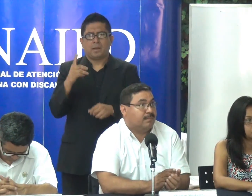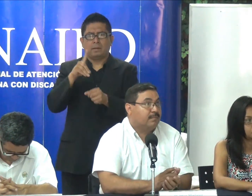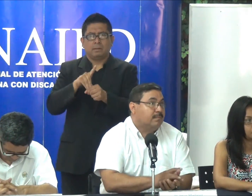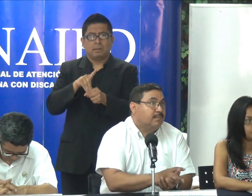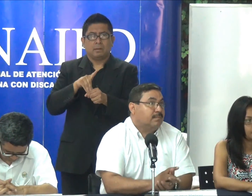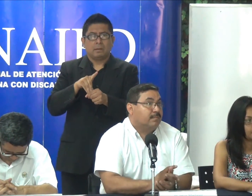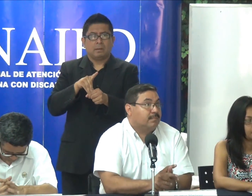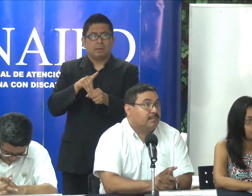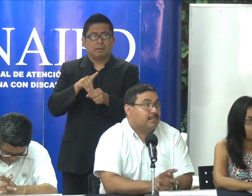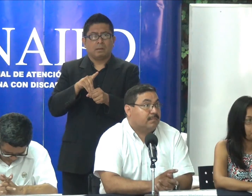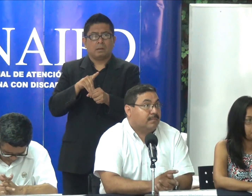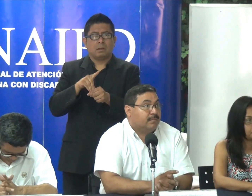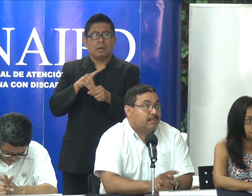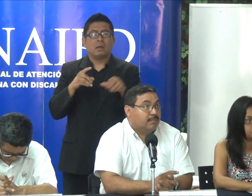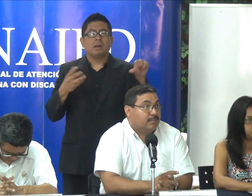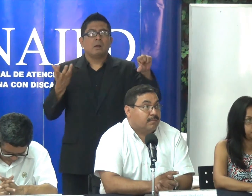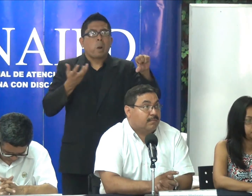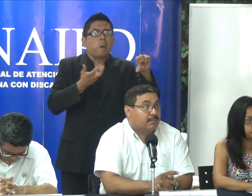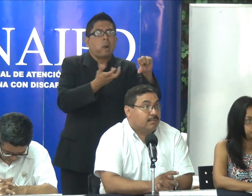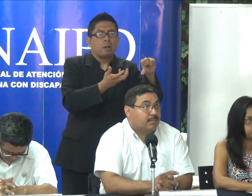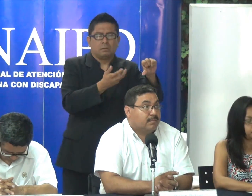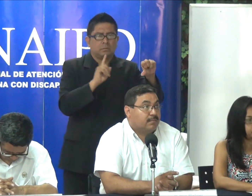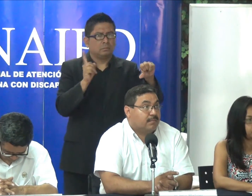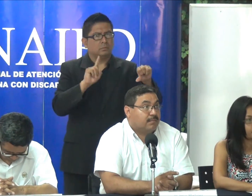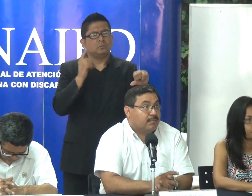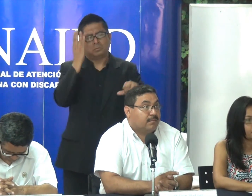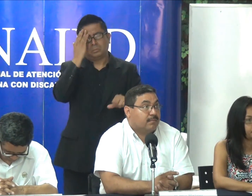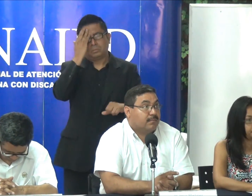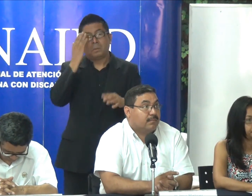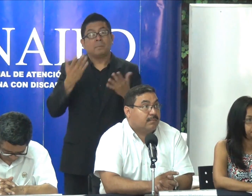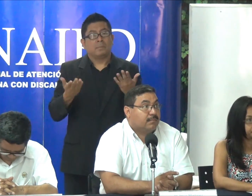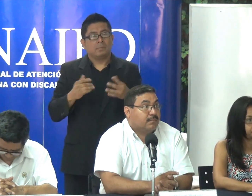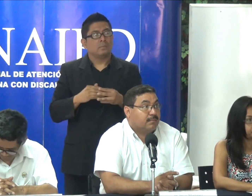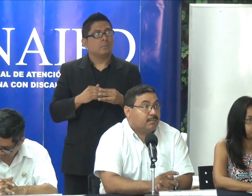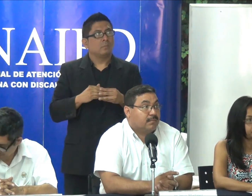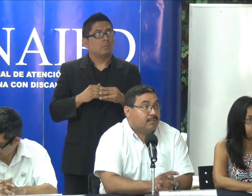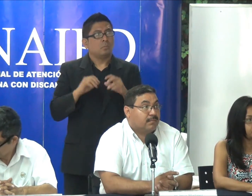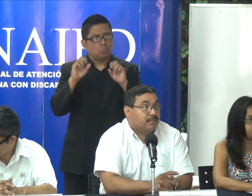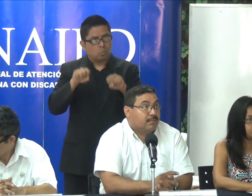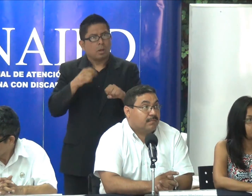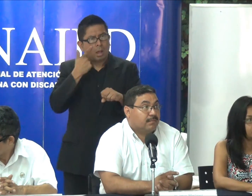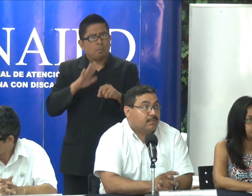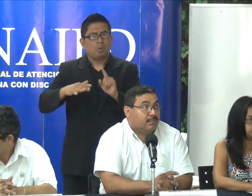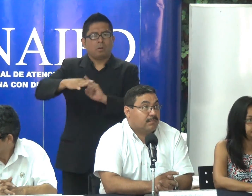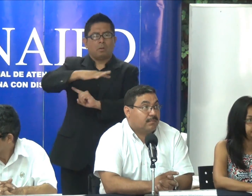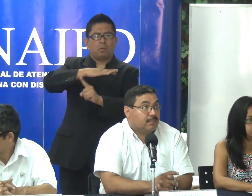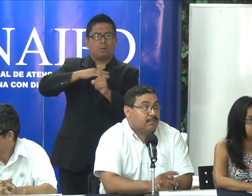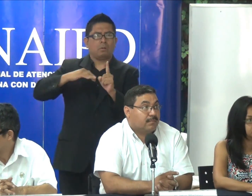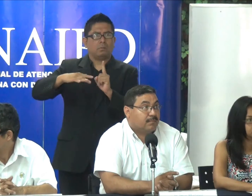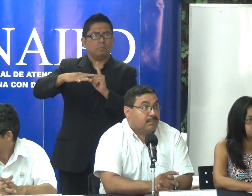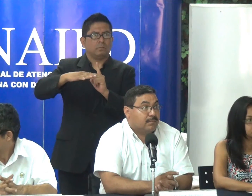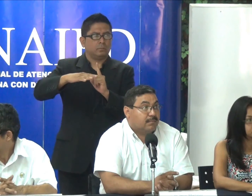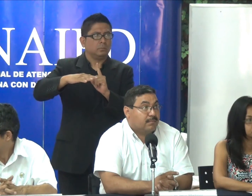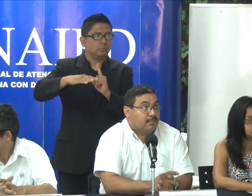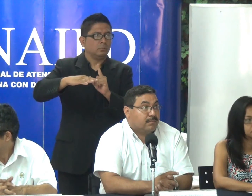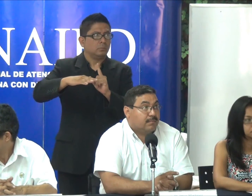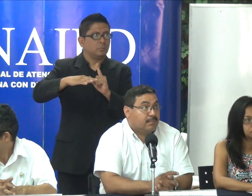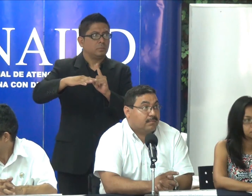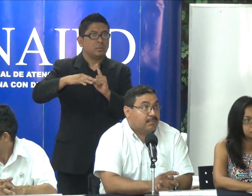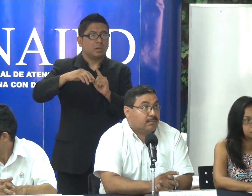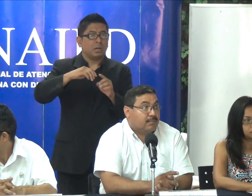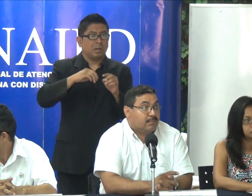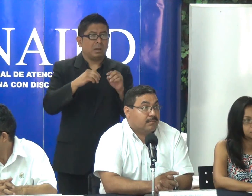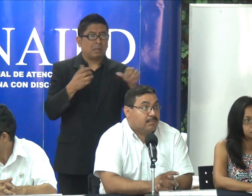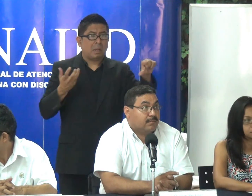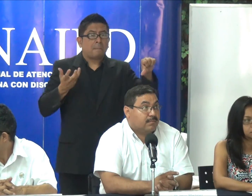buscar ese mecanismo de la delincuencia, pero se puede favorecer, digamos, en otros escenarios, a que estas